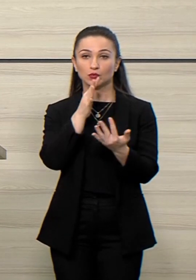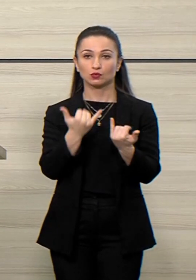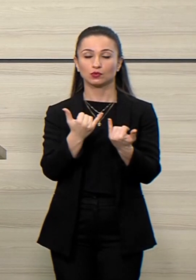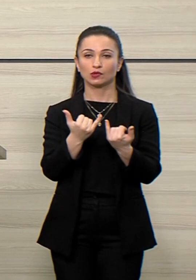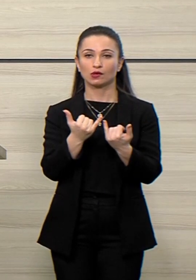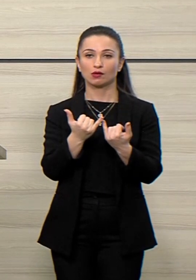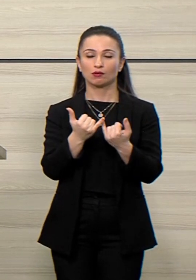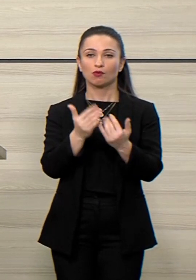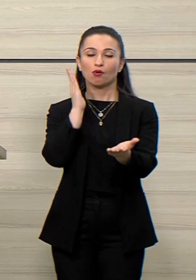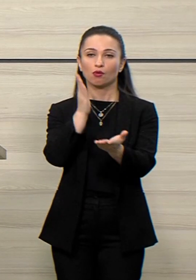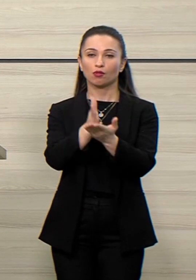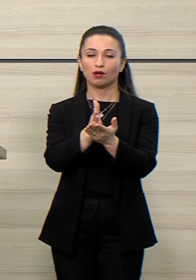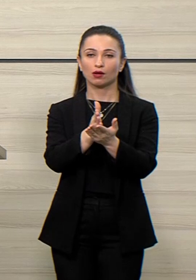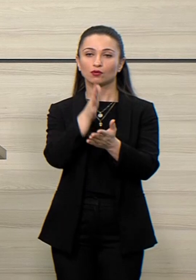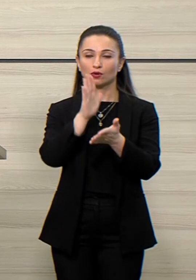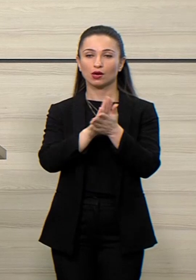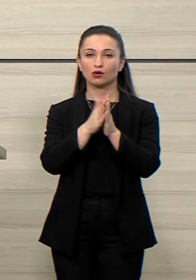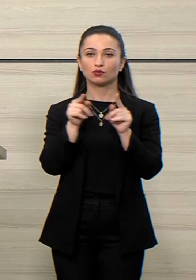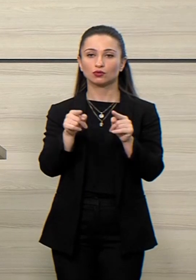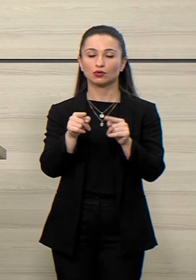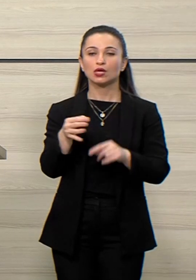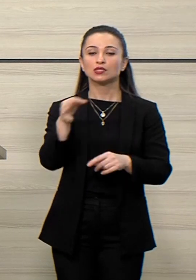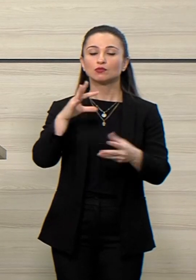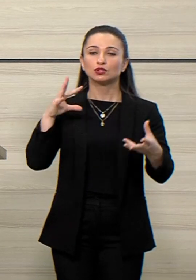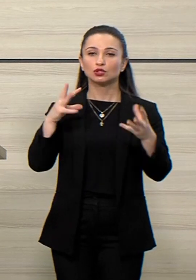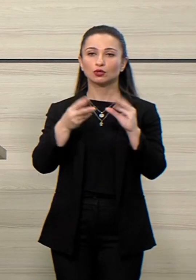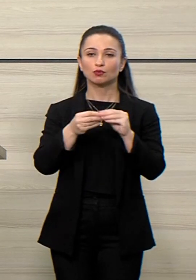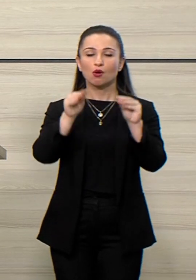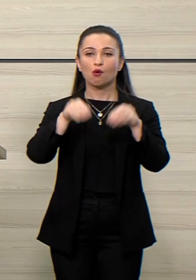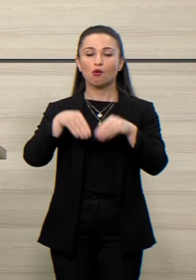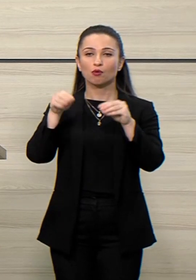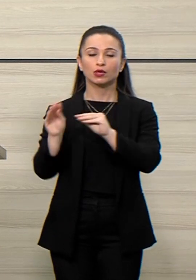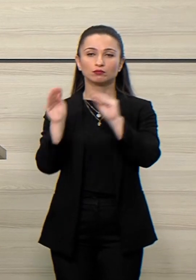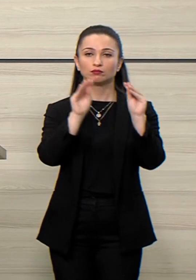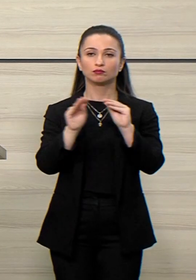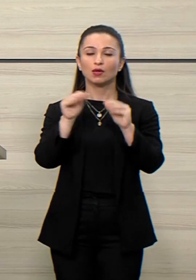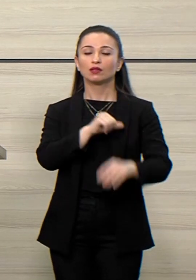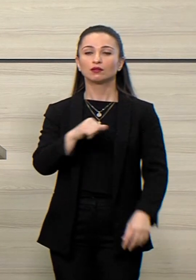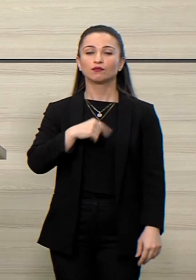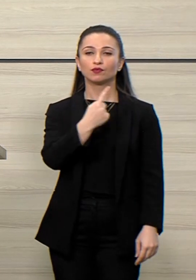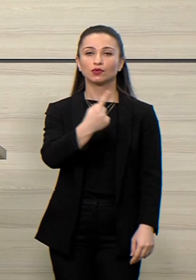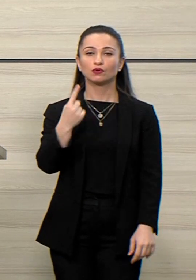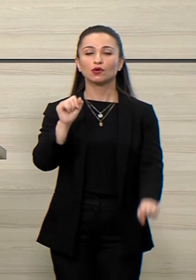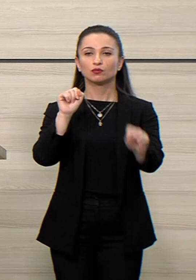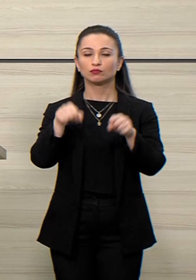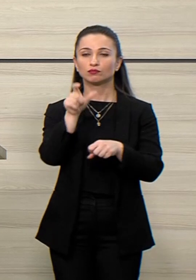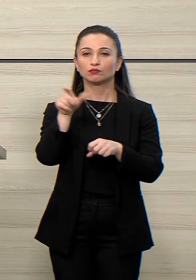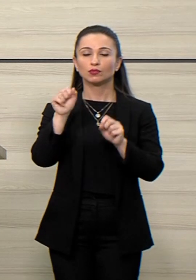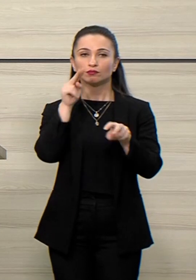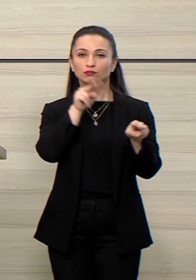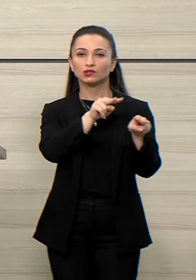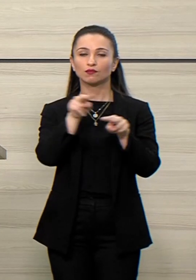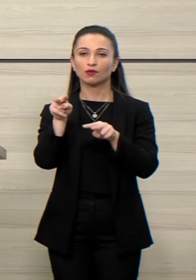წუთებშიც ონლაინ რეჟიმში საუბნო შემაჯამებელი ოქმების ატვირთვა და თვითონ თქვენგან შეუძლია